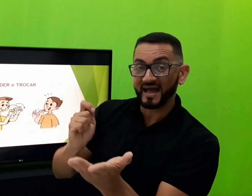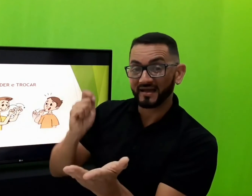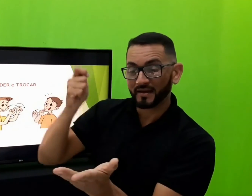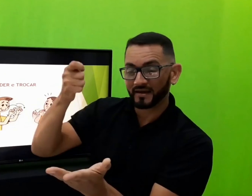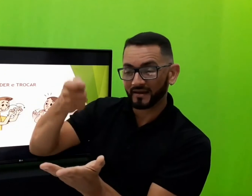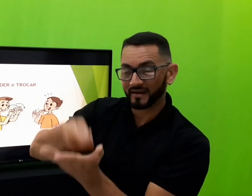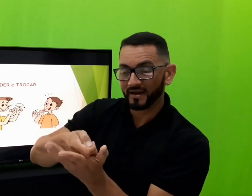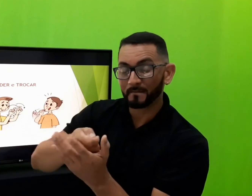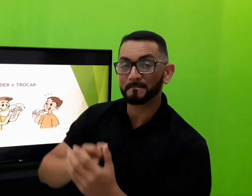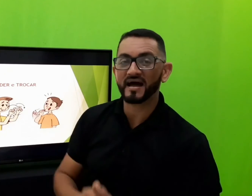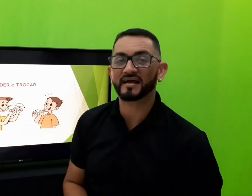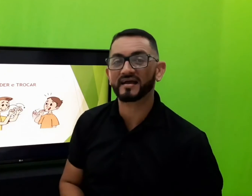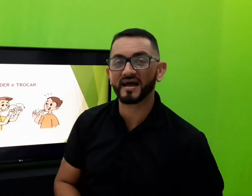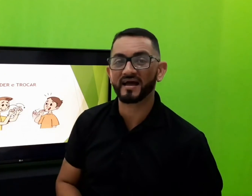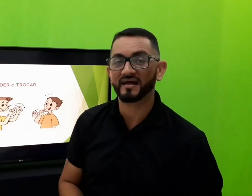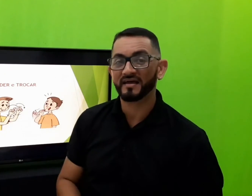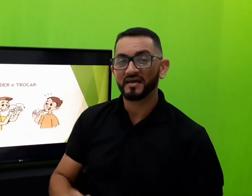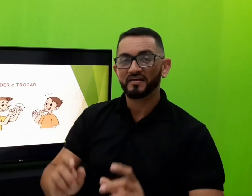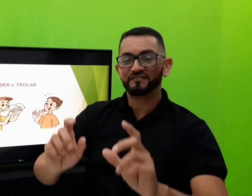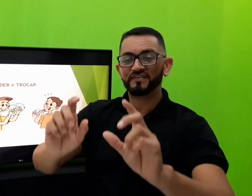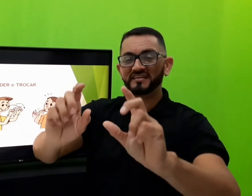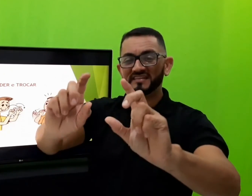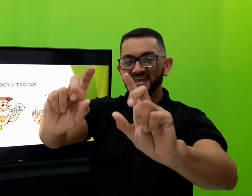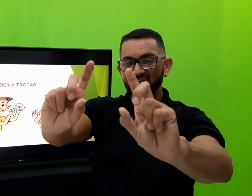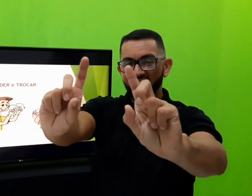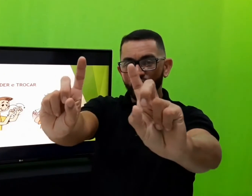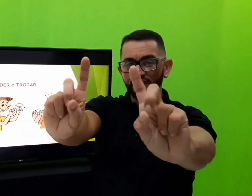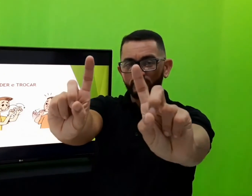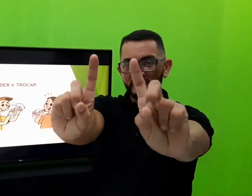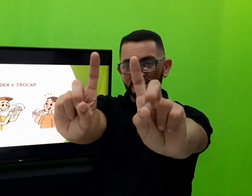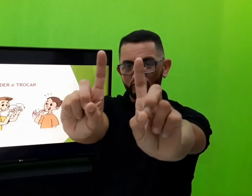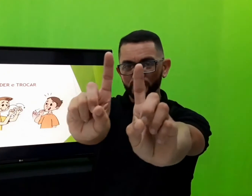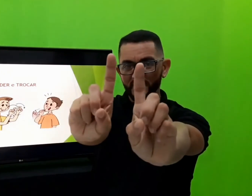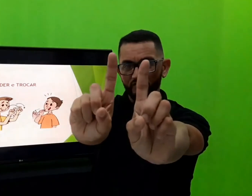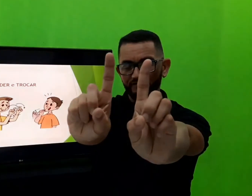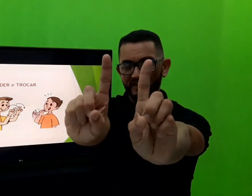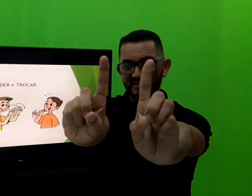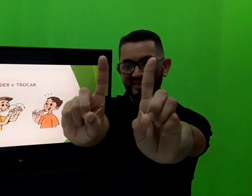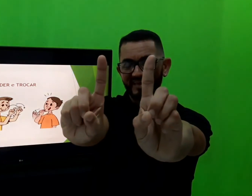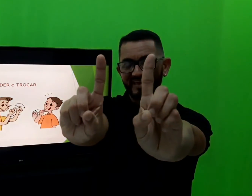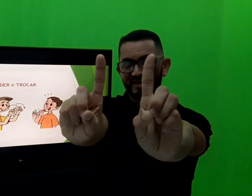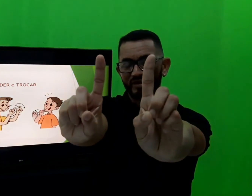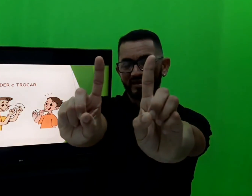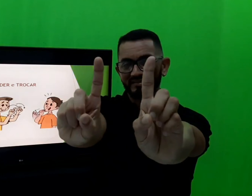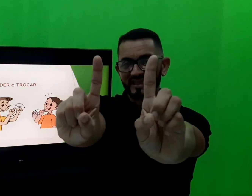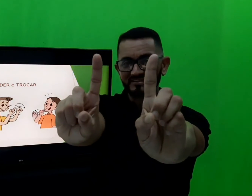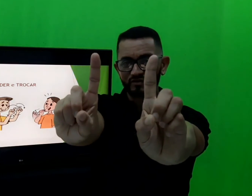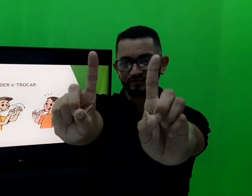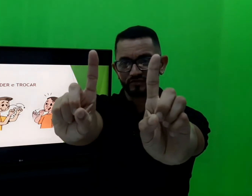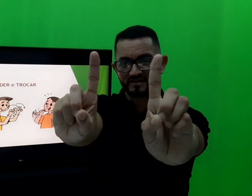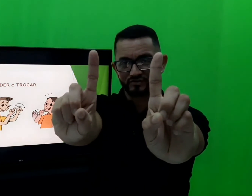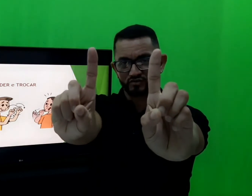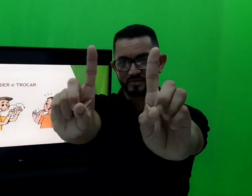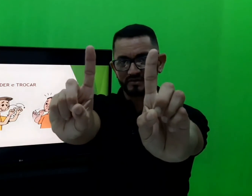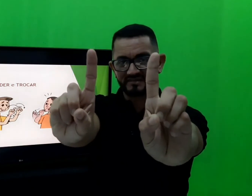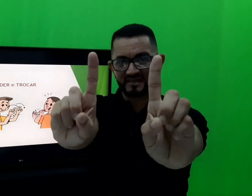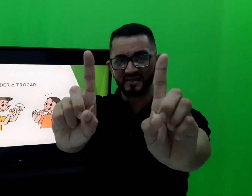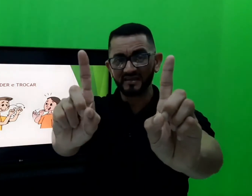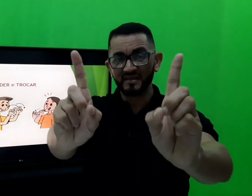pagar, pagar, vender. A configuração de mão vem nessa configuração de mão em D